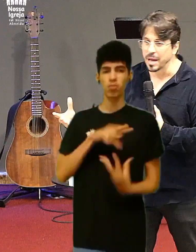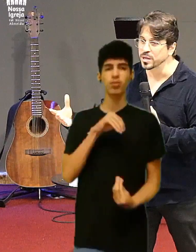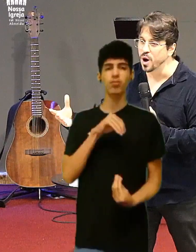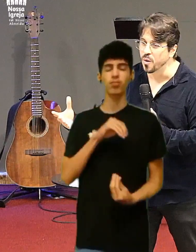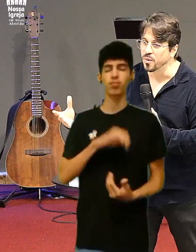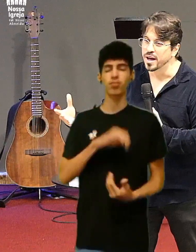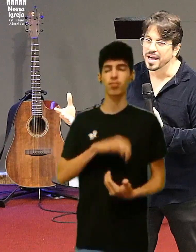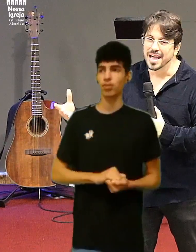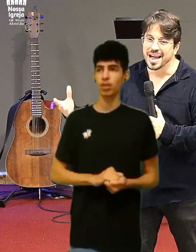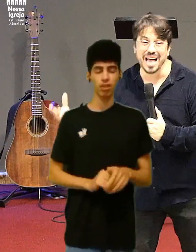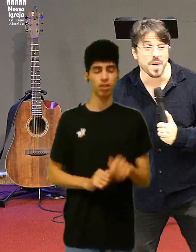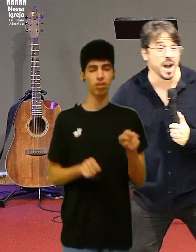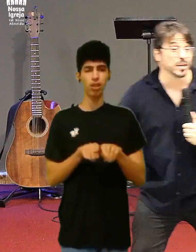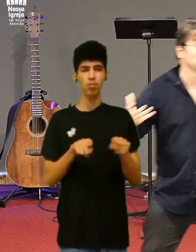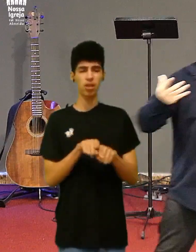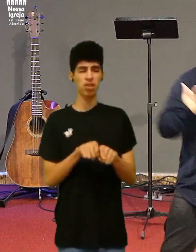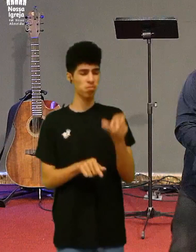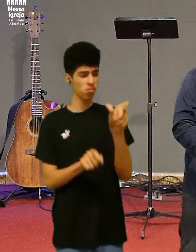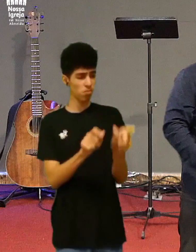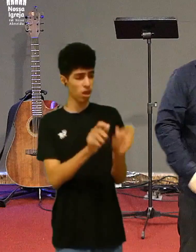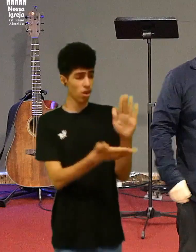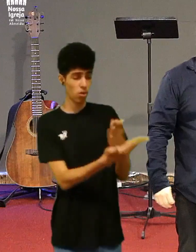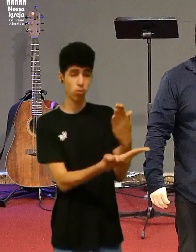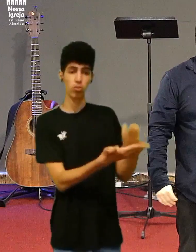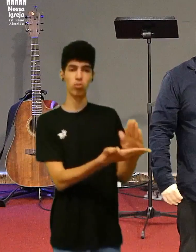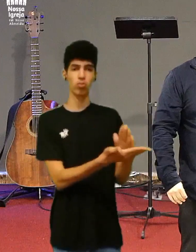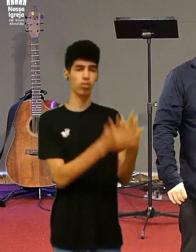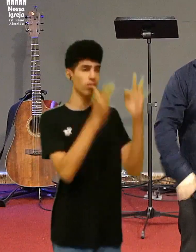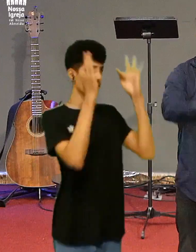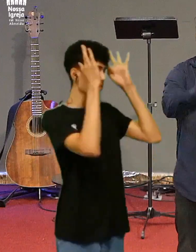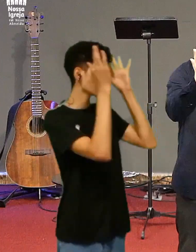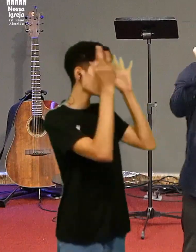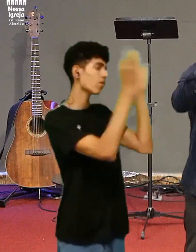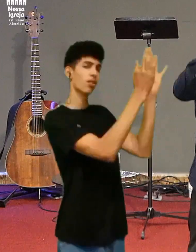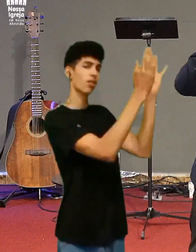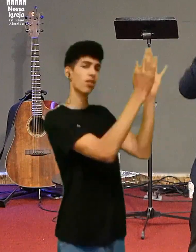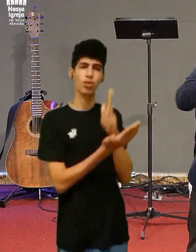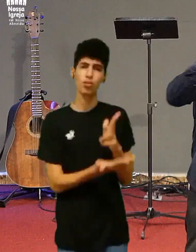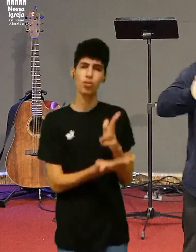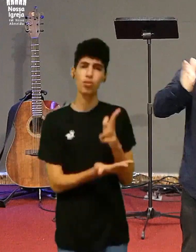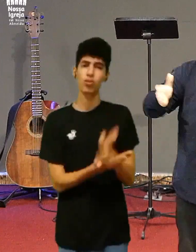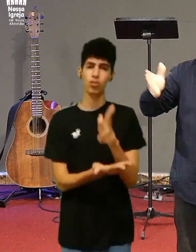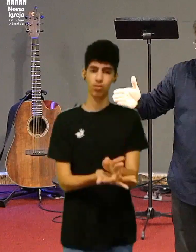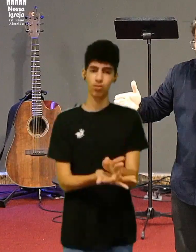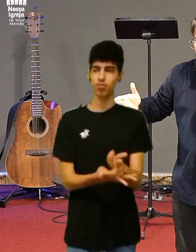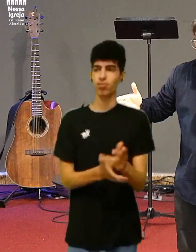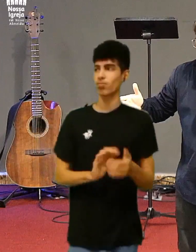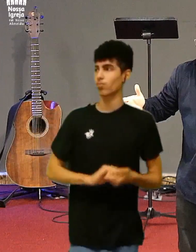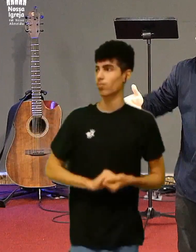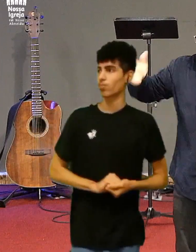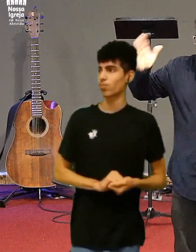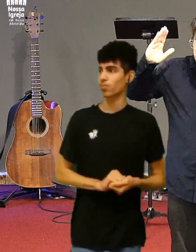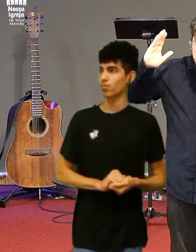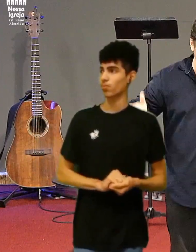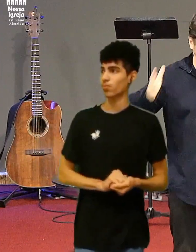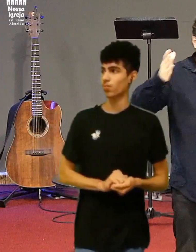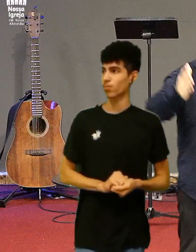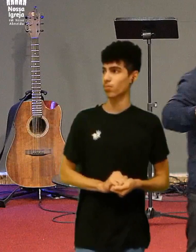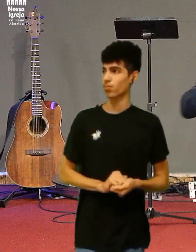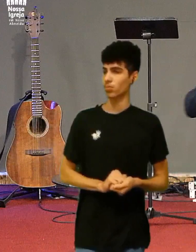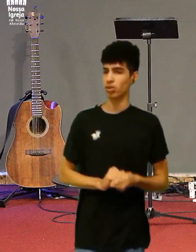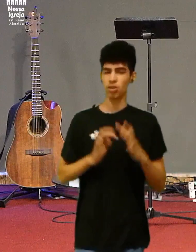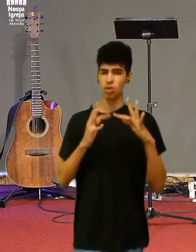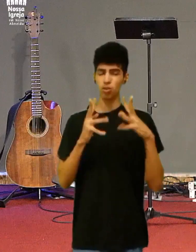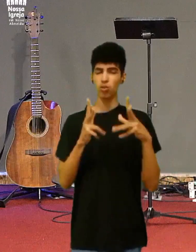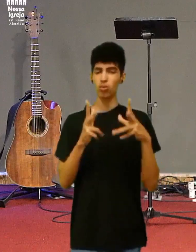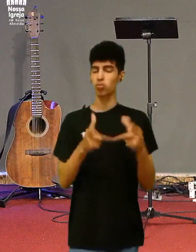se contaminou, clamando por avivamento. E nós encontramos essa fórmula, meus irmãos, em todos os